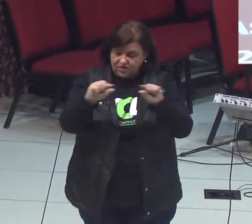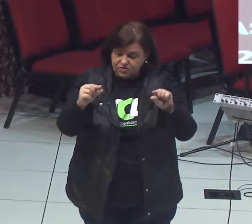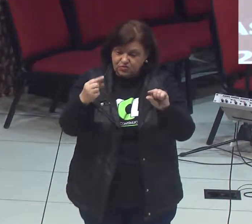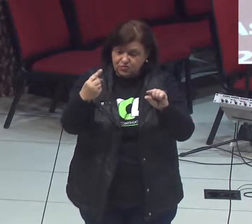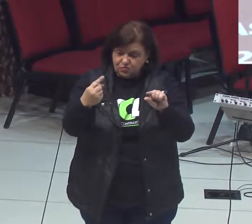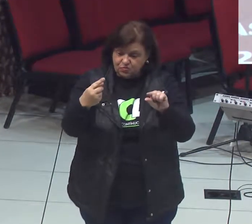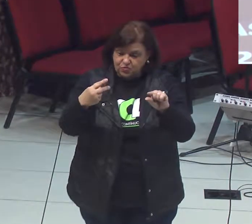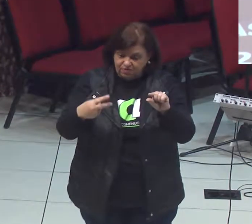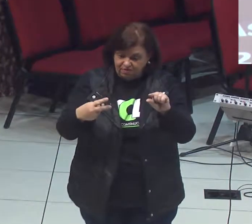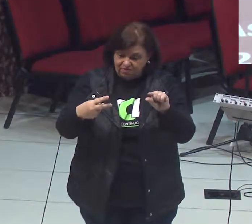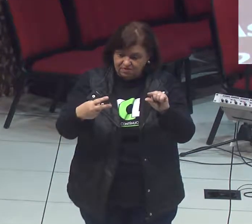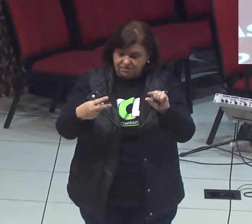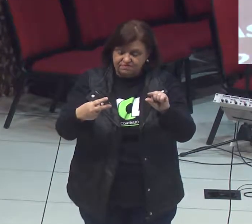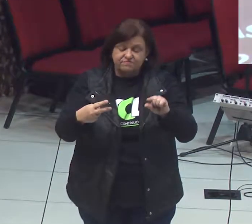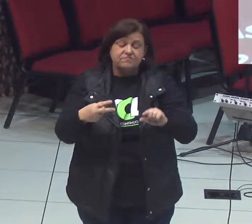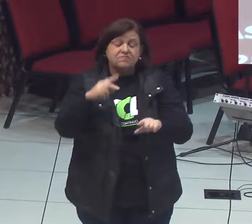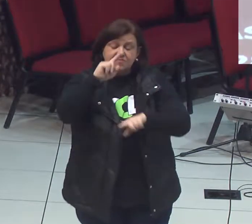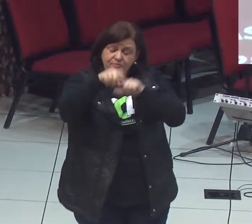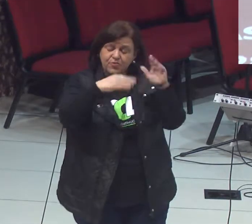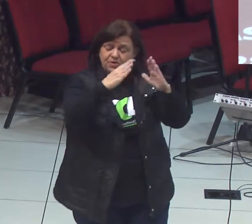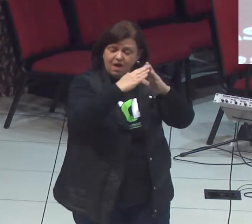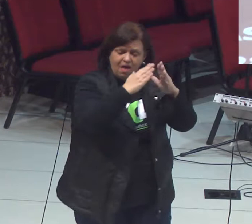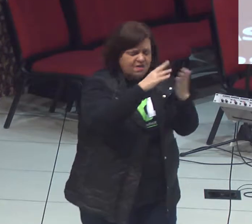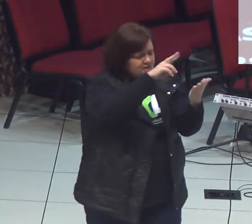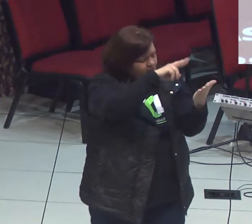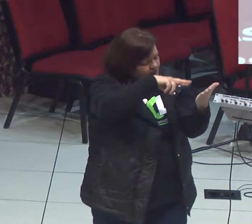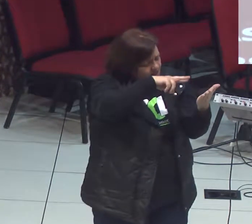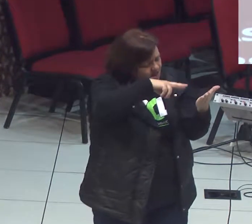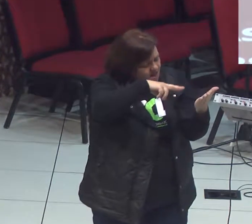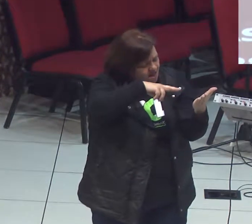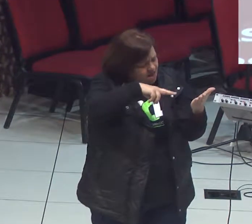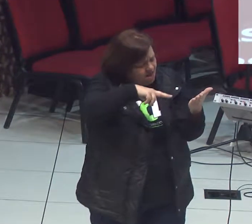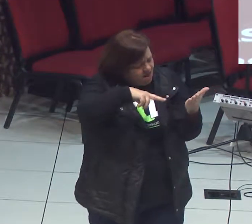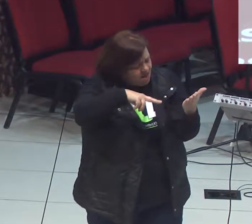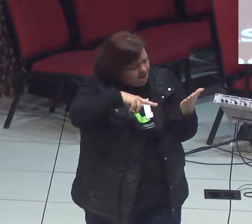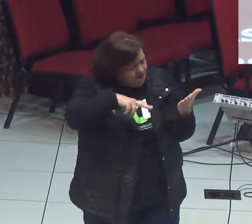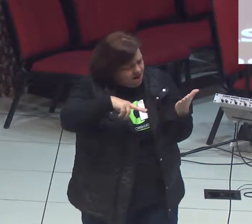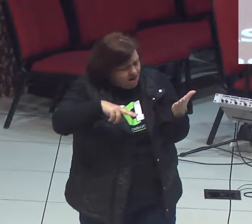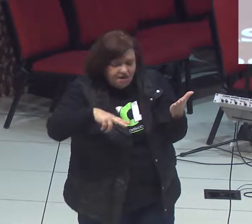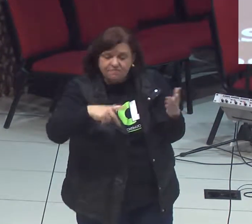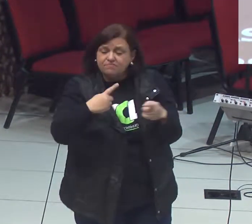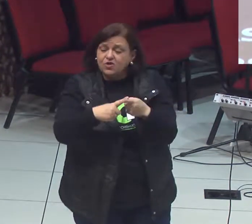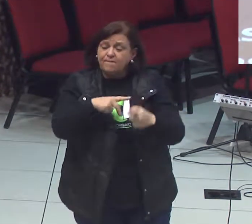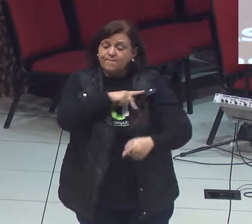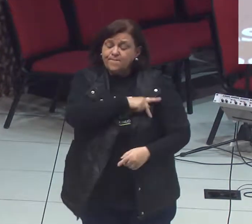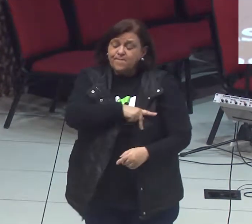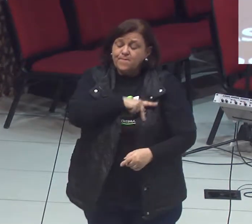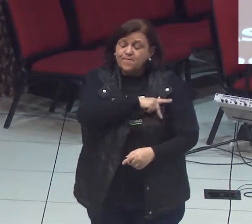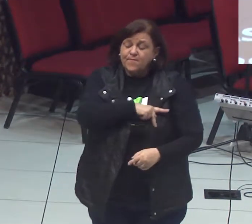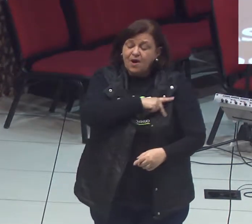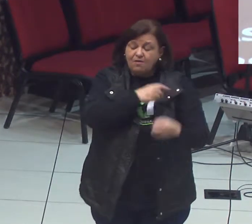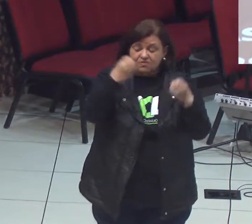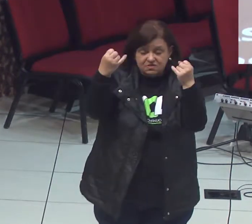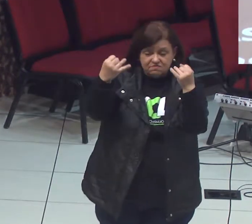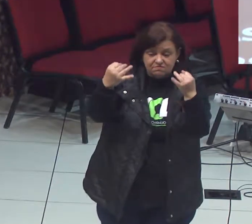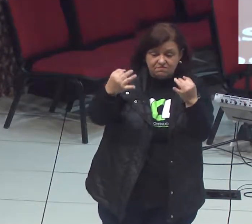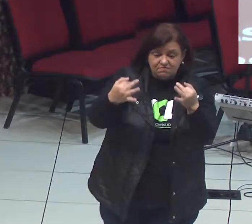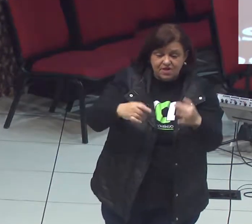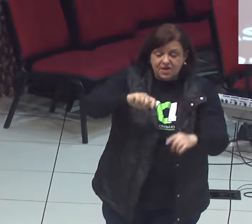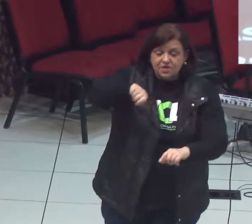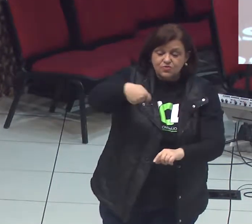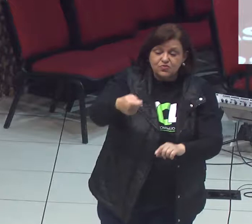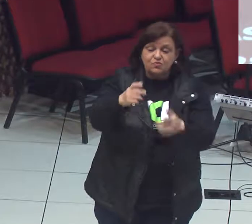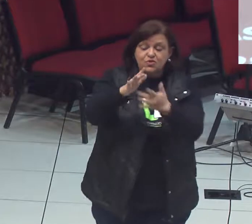faz uma referência bastante consistente, muito detalhada, a respeito